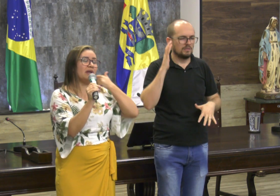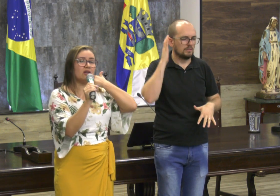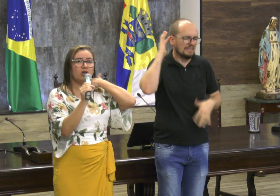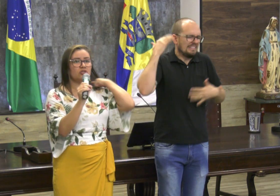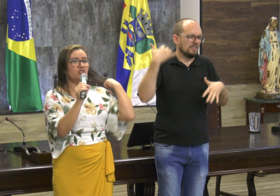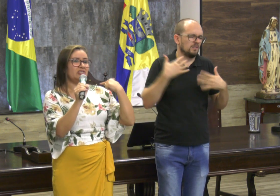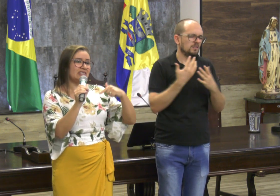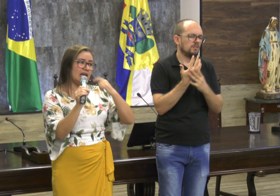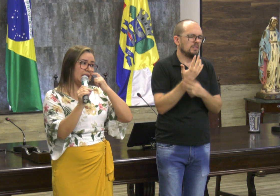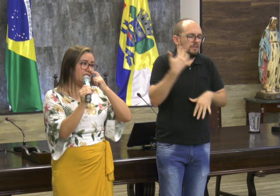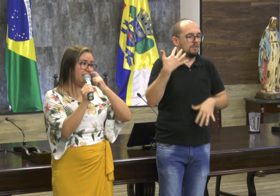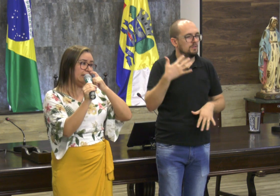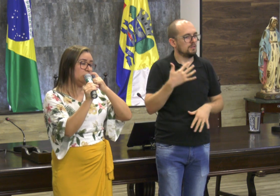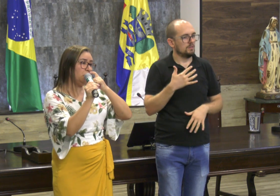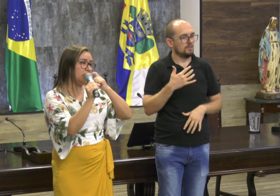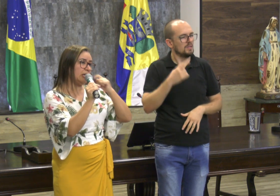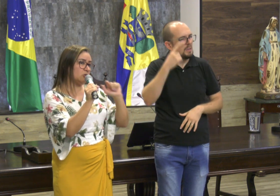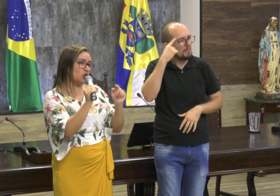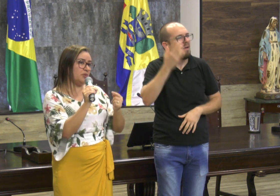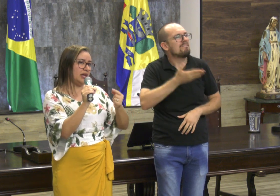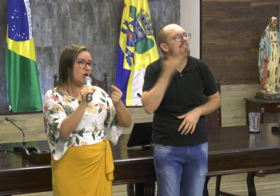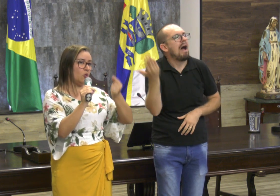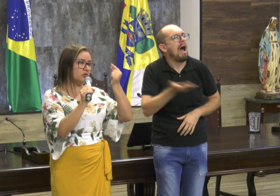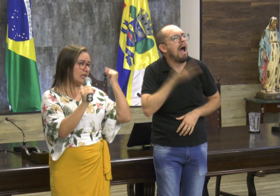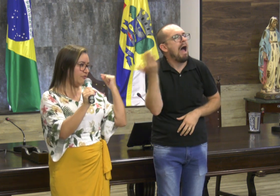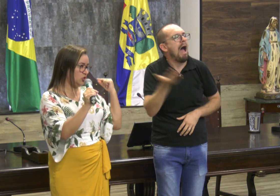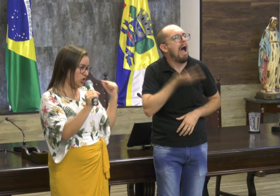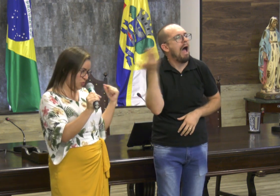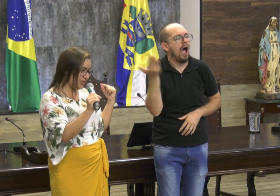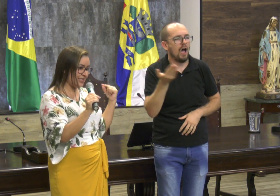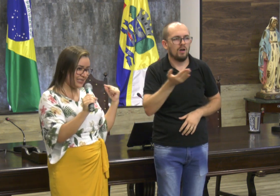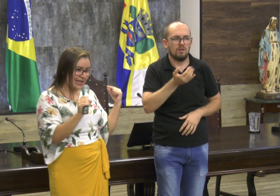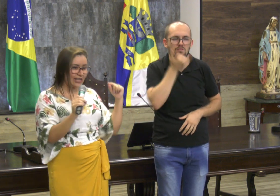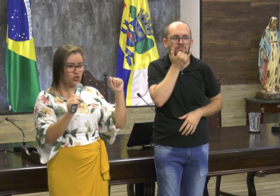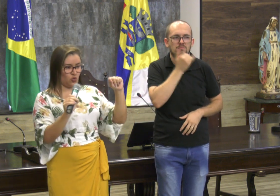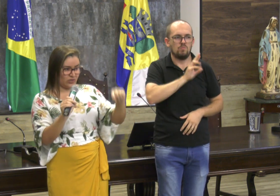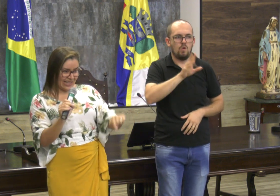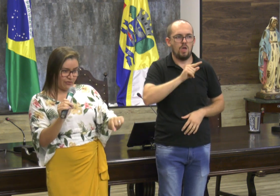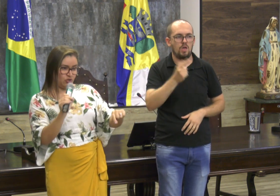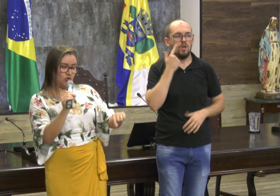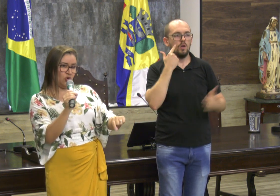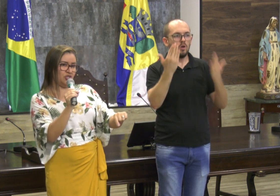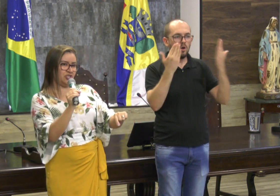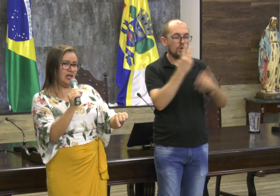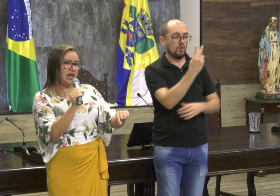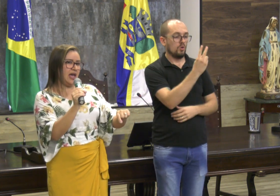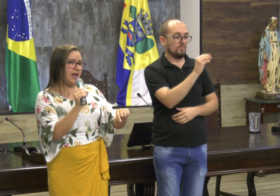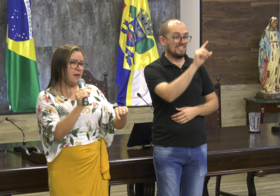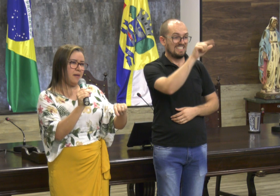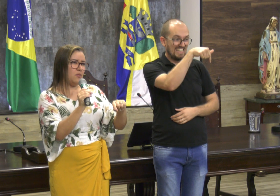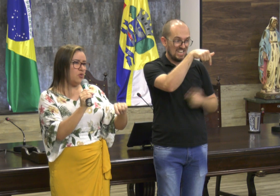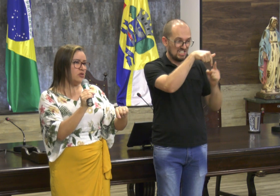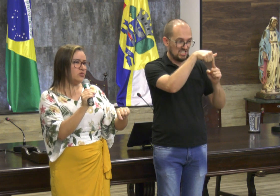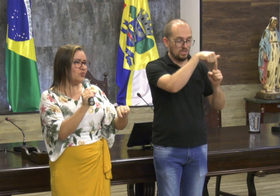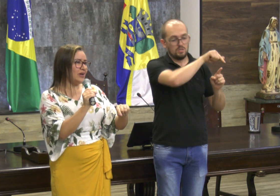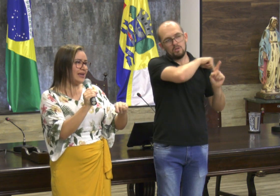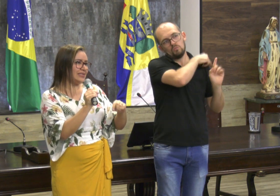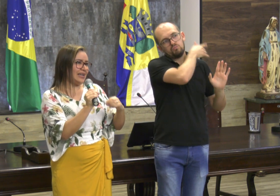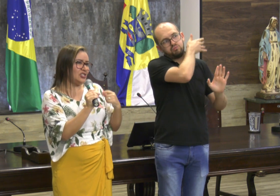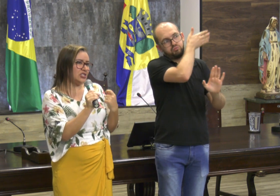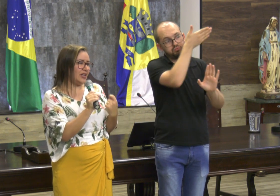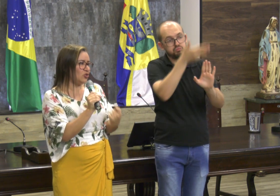isso que para nós hoje estar aqui falando um pouquinho sobre o Gustavo de 2017, o Gustavo de hoje, é